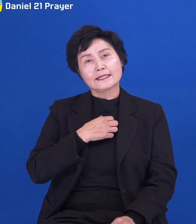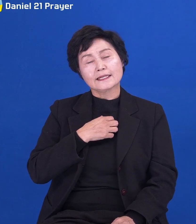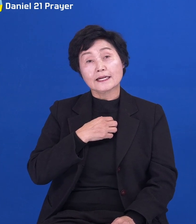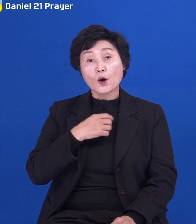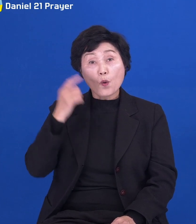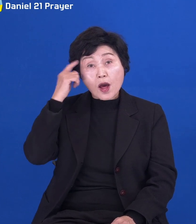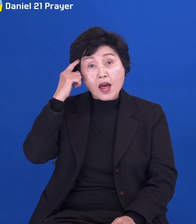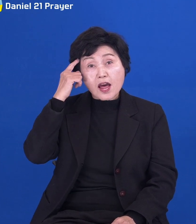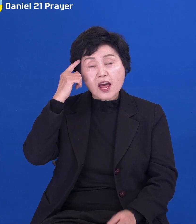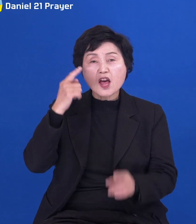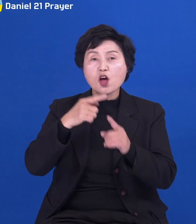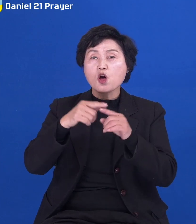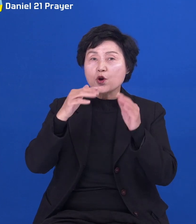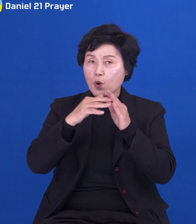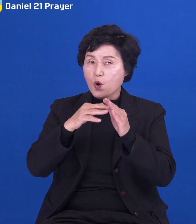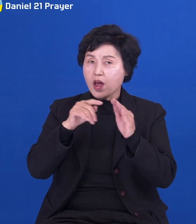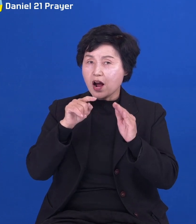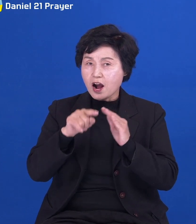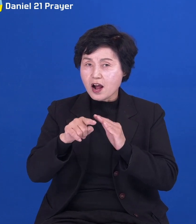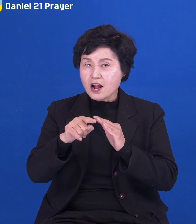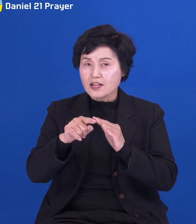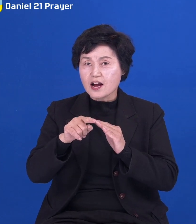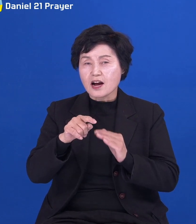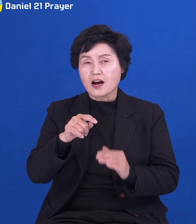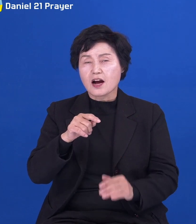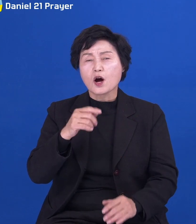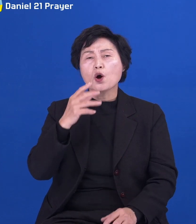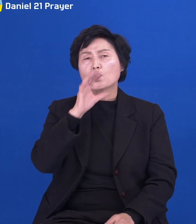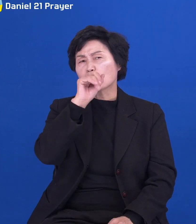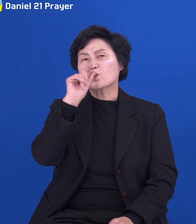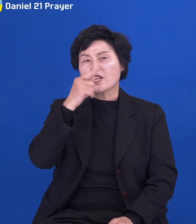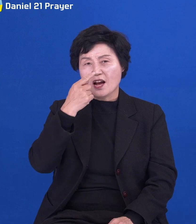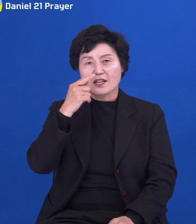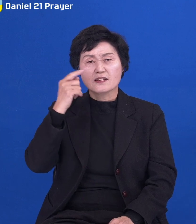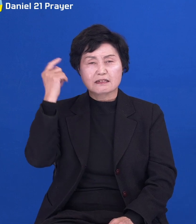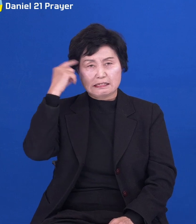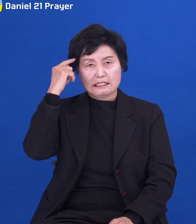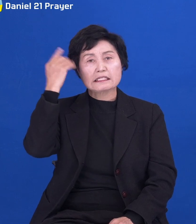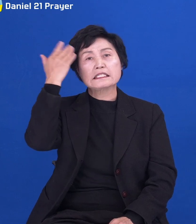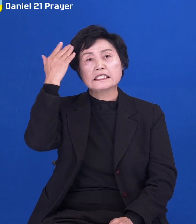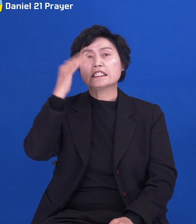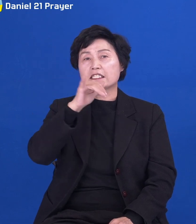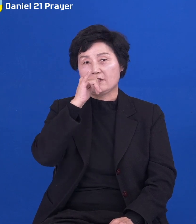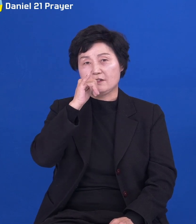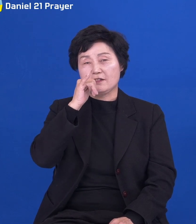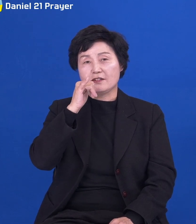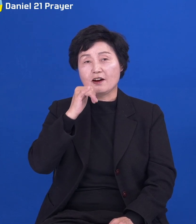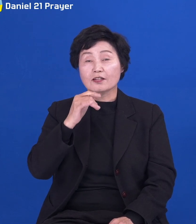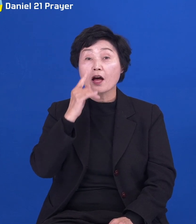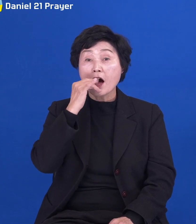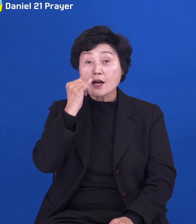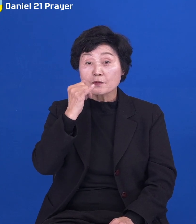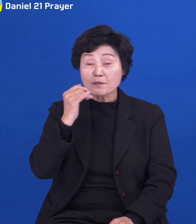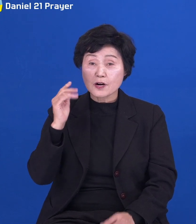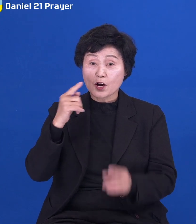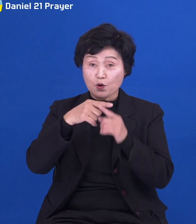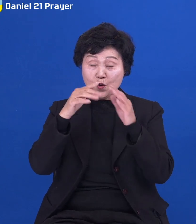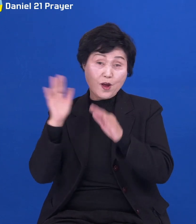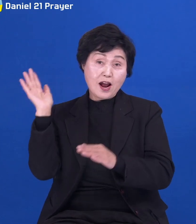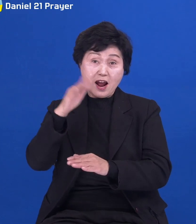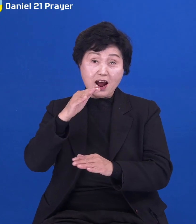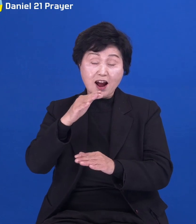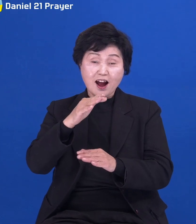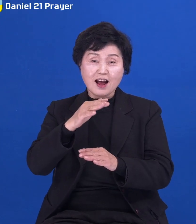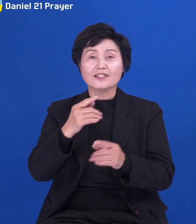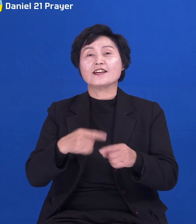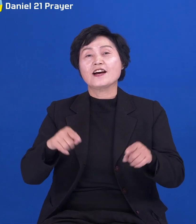때문이었어요. 하도 안 나가자 해가지고 울며 겨자 먹기로 따라 나가게 됐어요. 어느 주일날 아침에 버스를 타고 이제 교회를